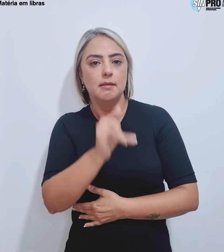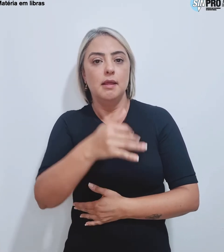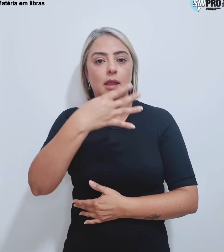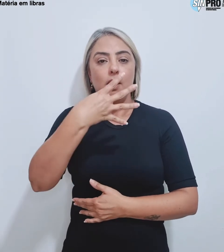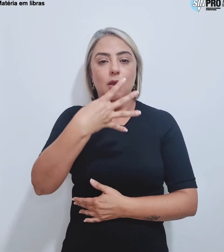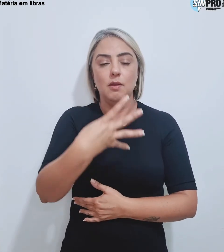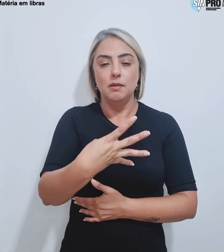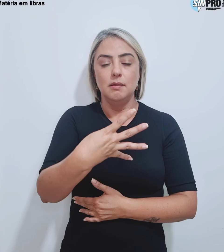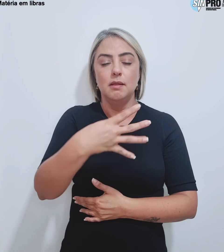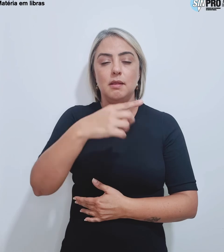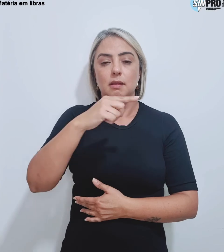notificados